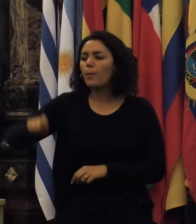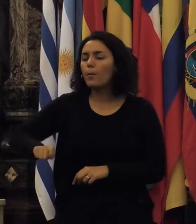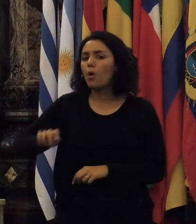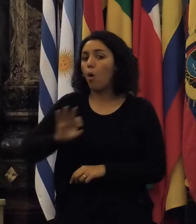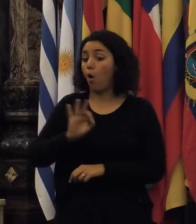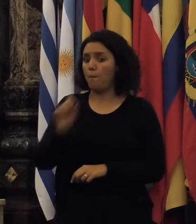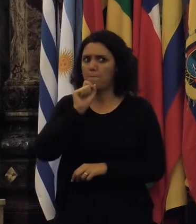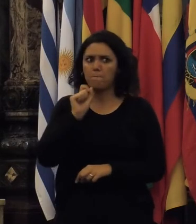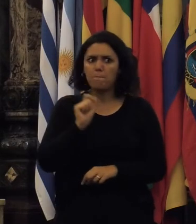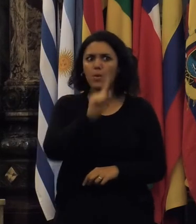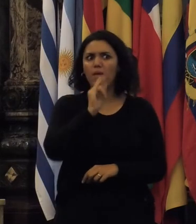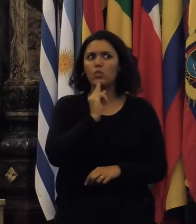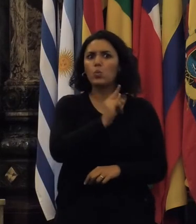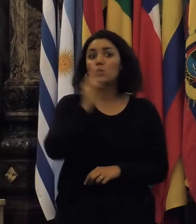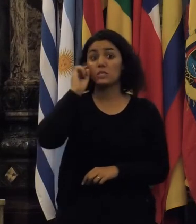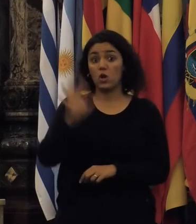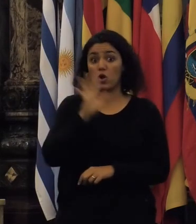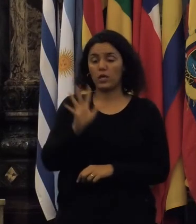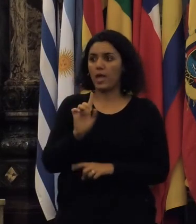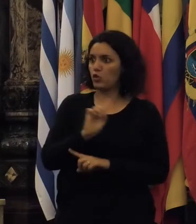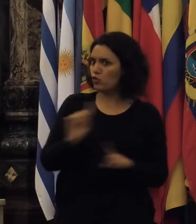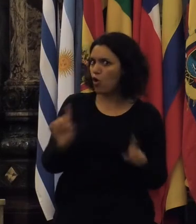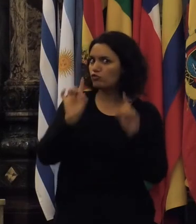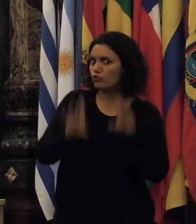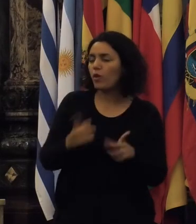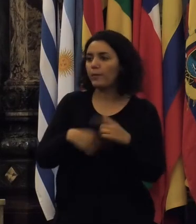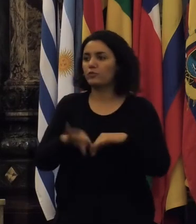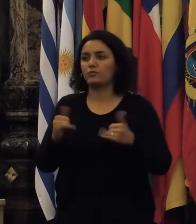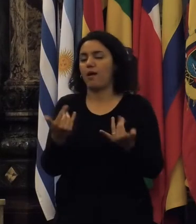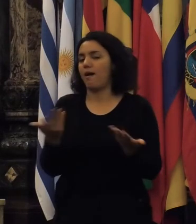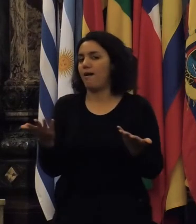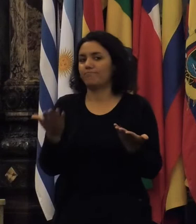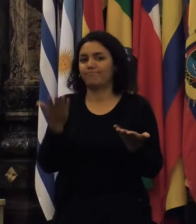a la psicología, sino que, bueno, pero ya se había generado un malentendido.